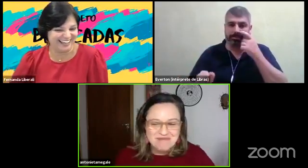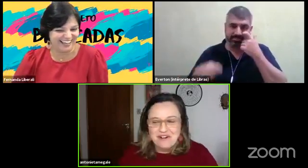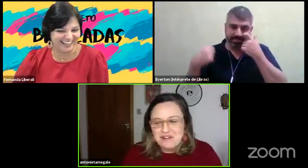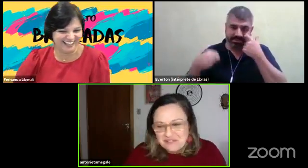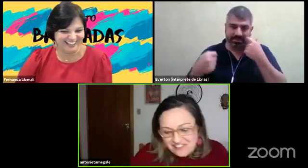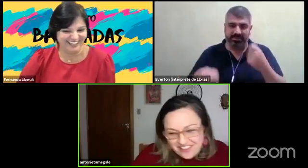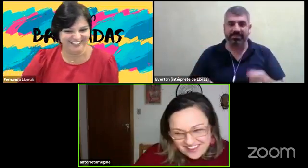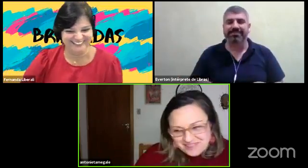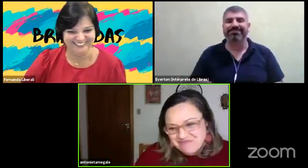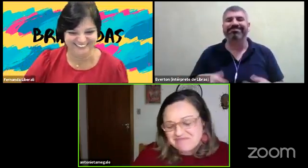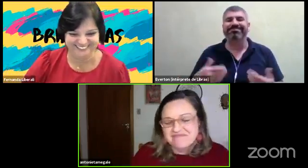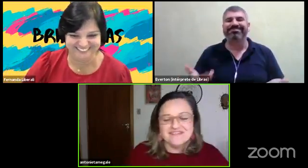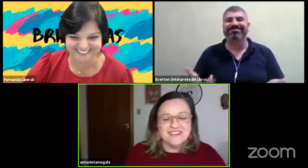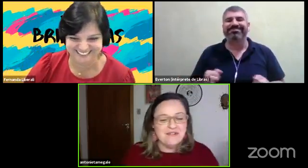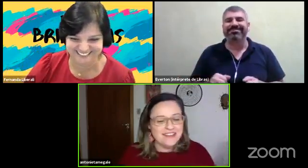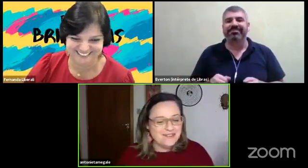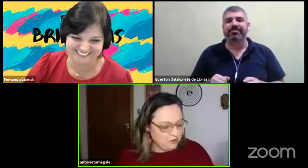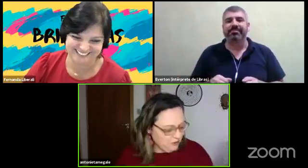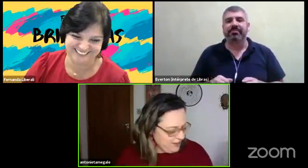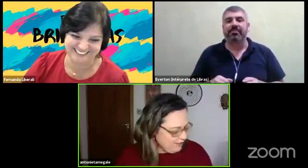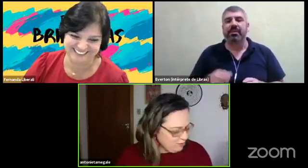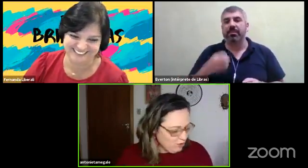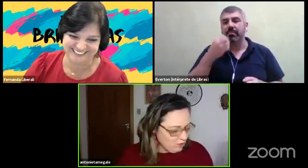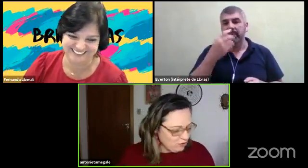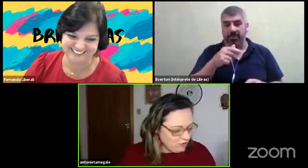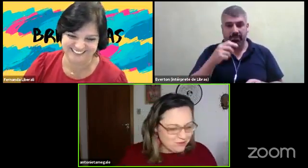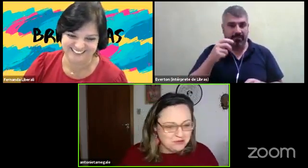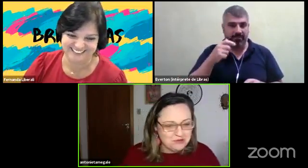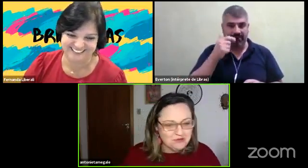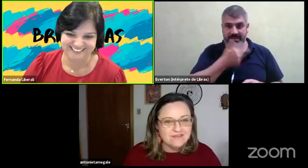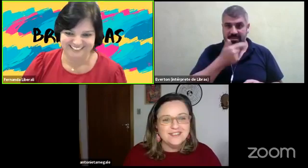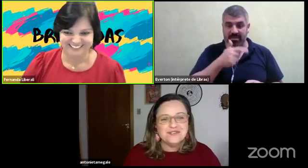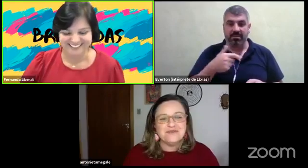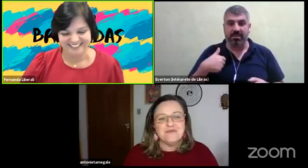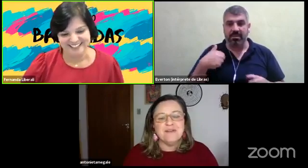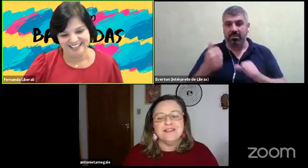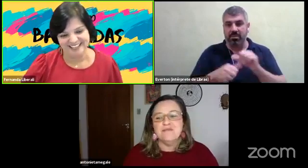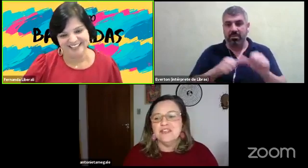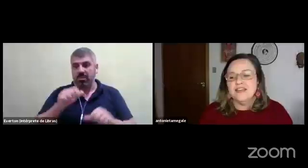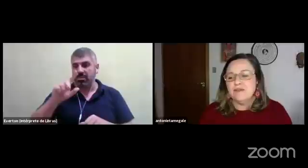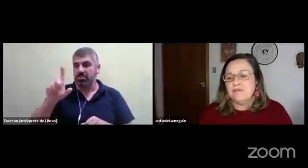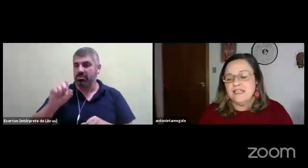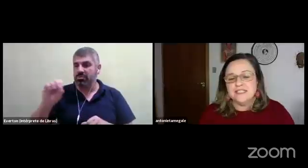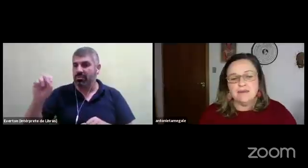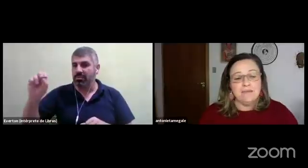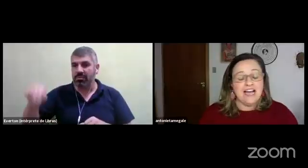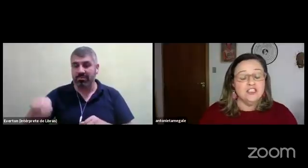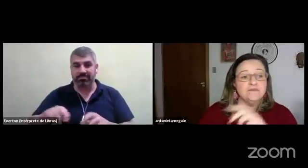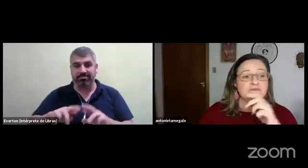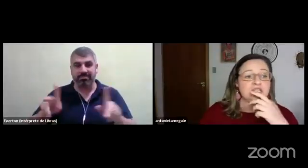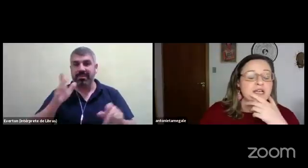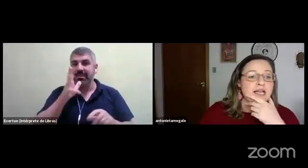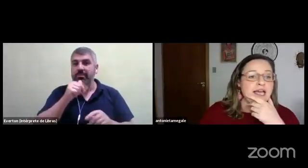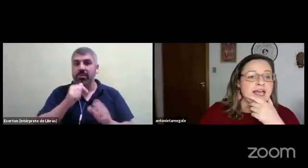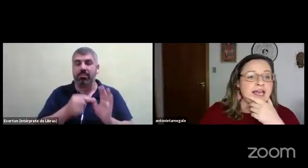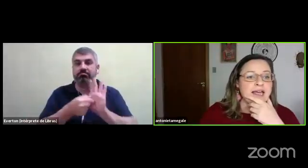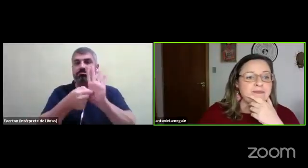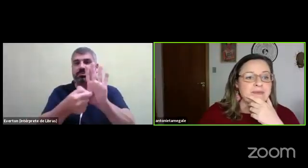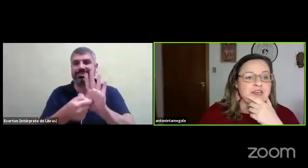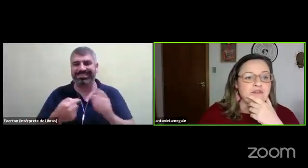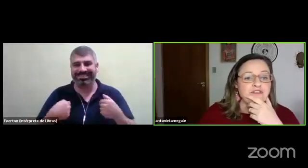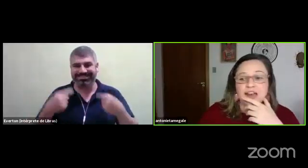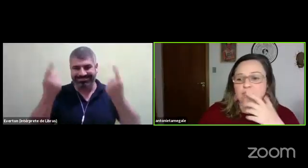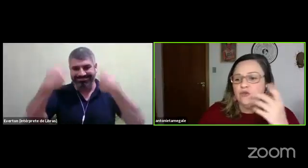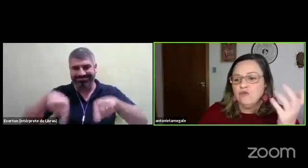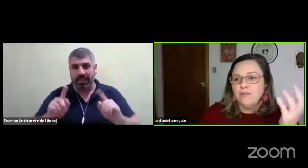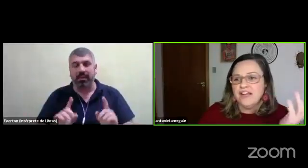Muito bom, Fê. Eu aqui troquei os botões do Zoom, desculpa, demorei para aparecer minha imagem.